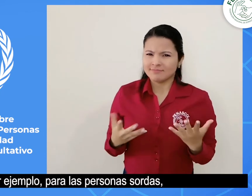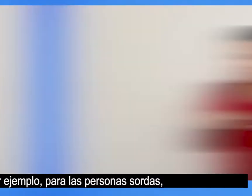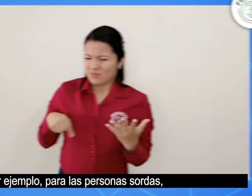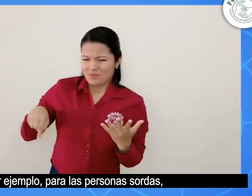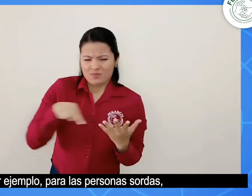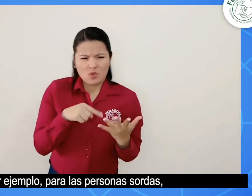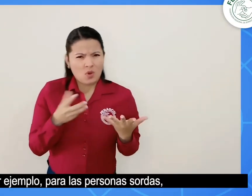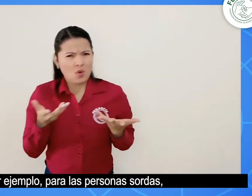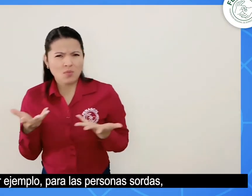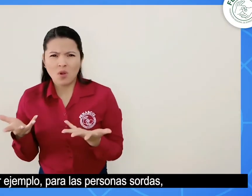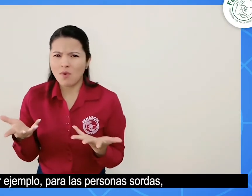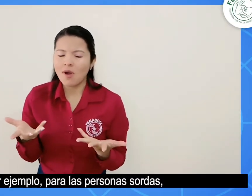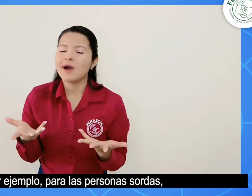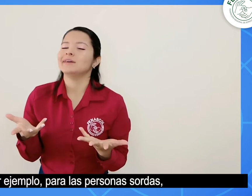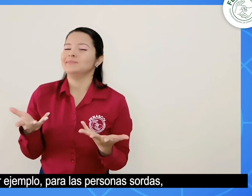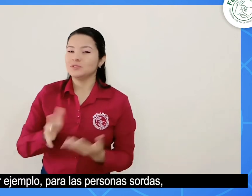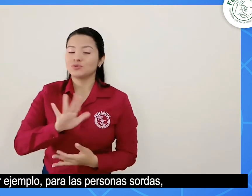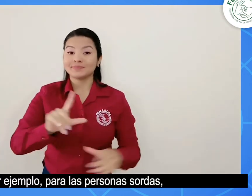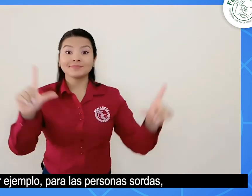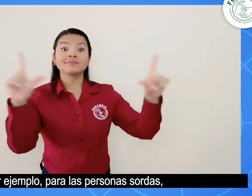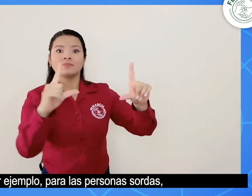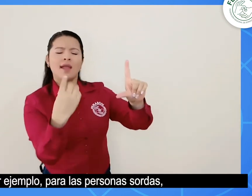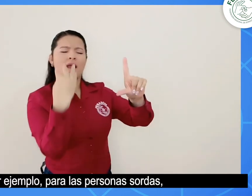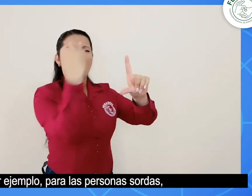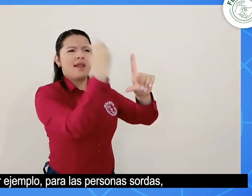Por ejemplo, para las personas sordas,